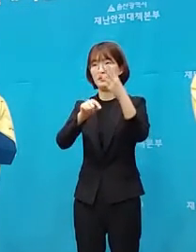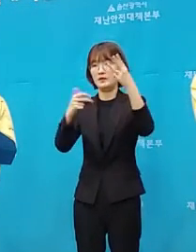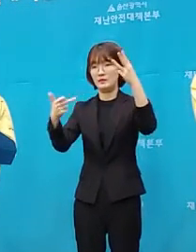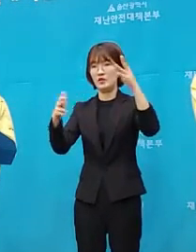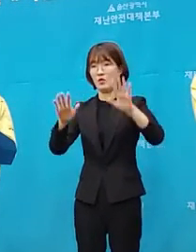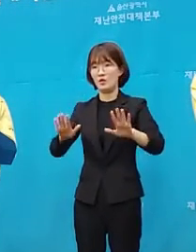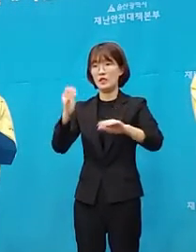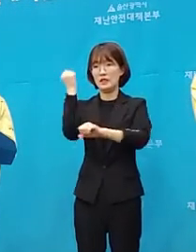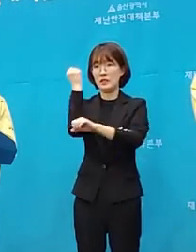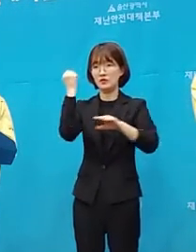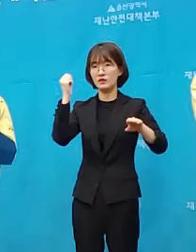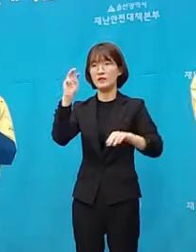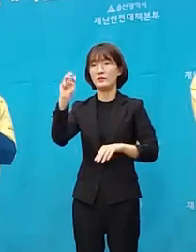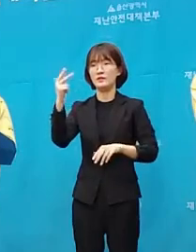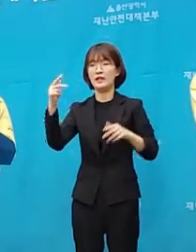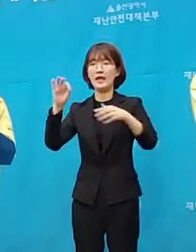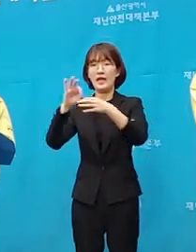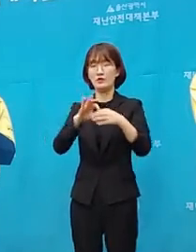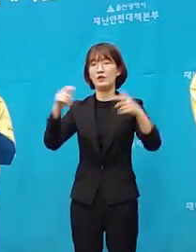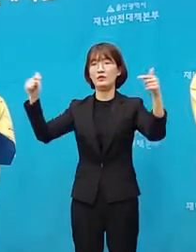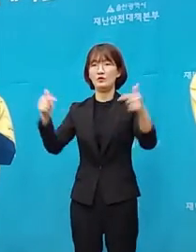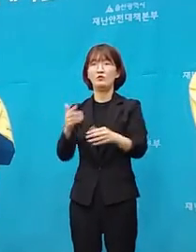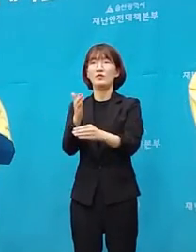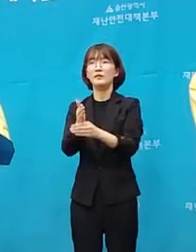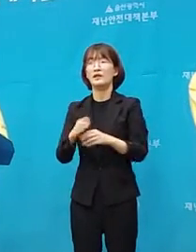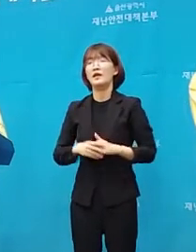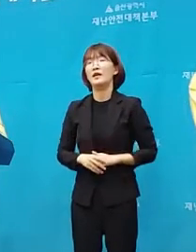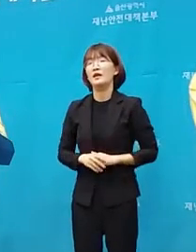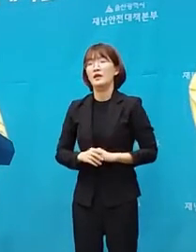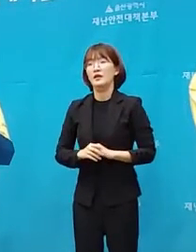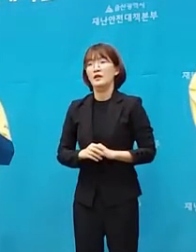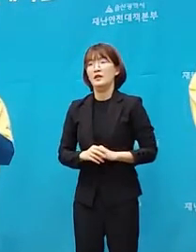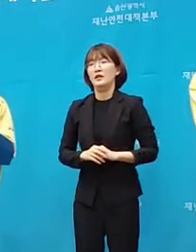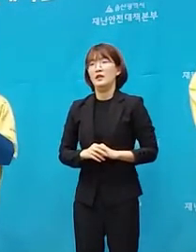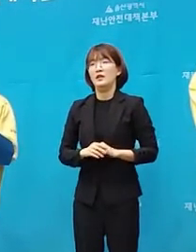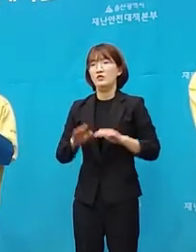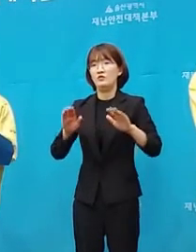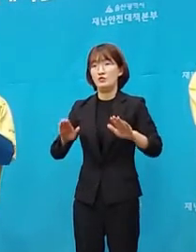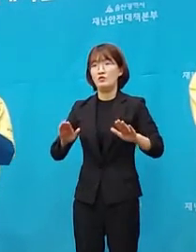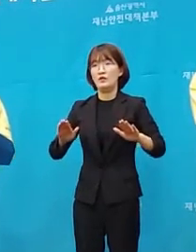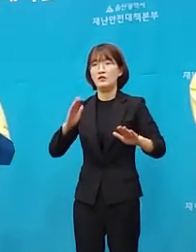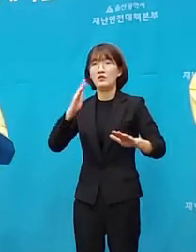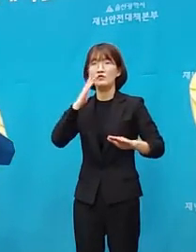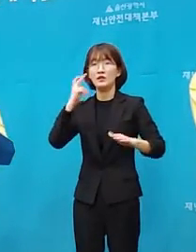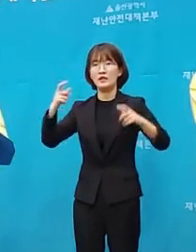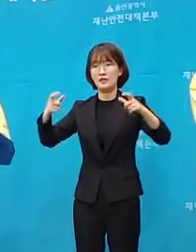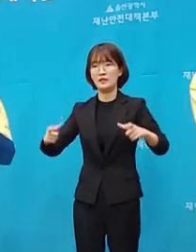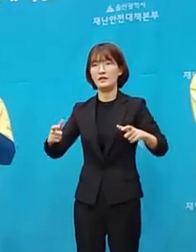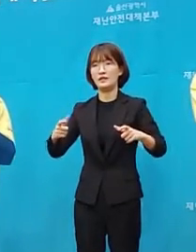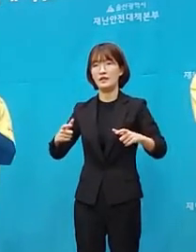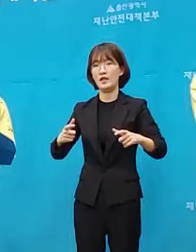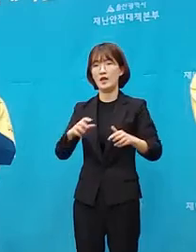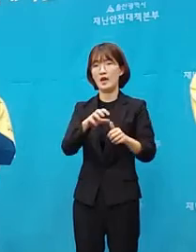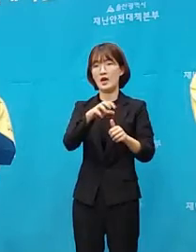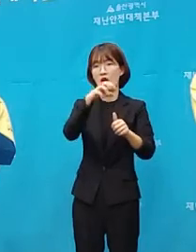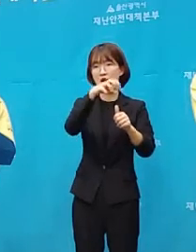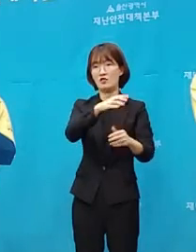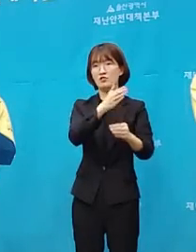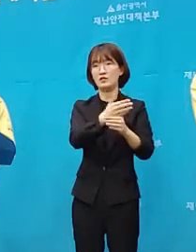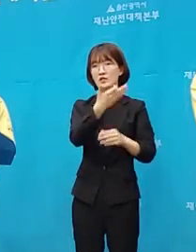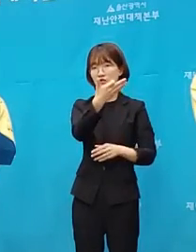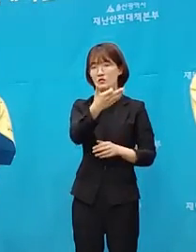금일 37명으로 계속 감소되고 있습니다. 6페이지입니다. 우리시 발생 현황입니다. 격리 중 식구는